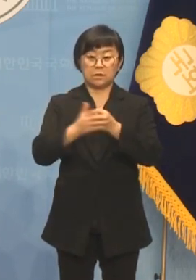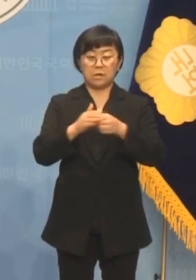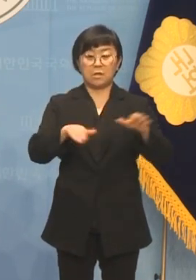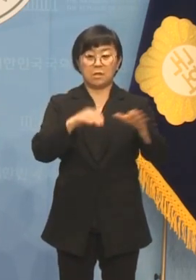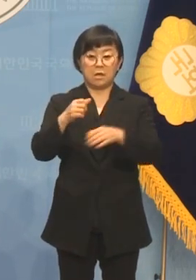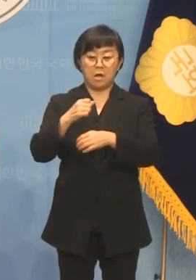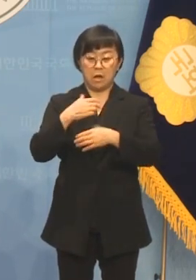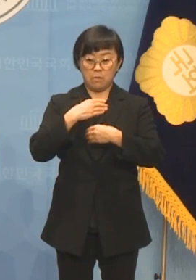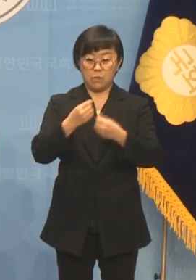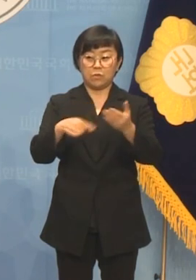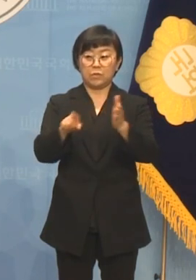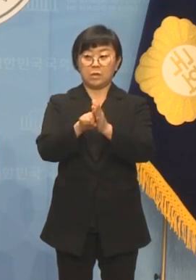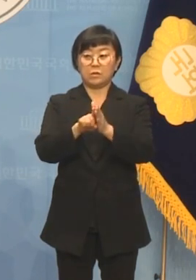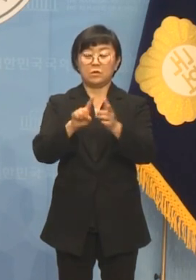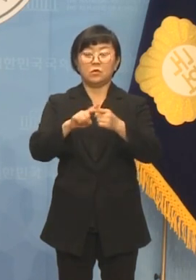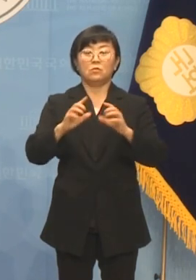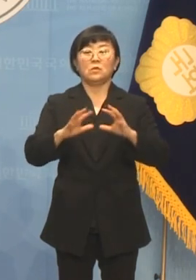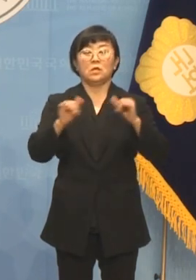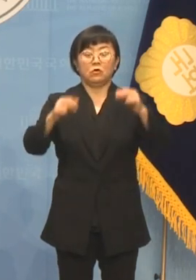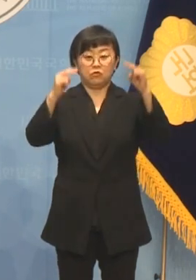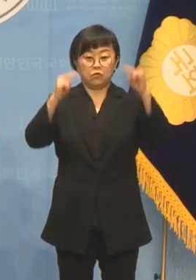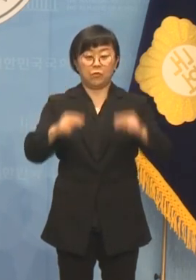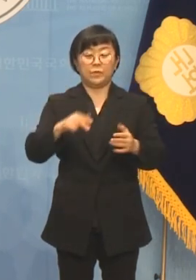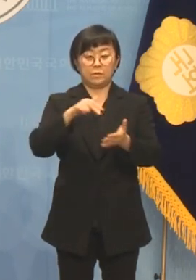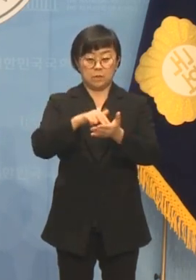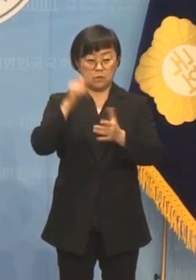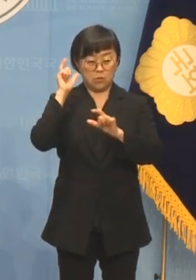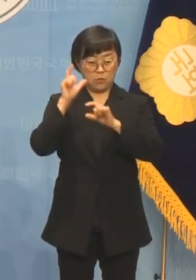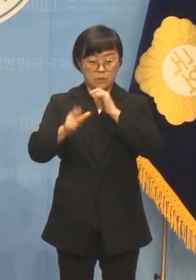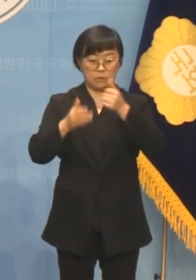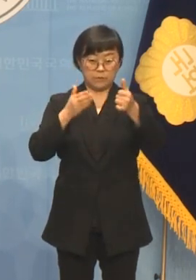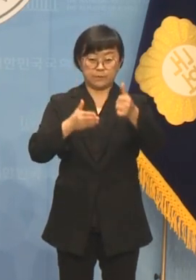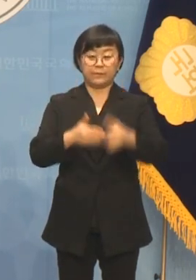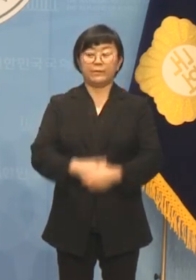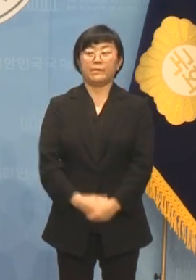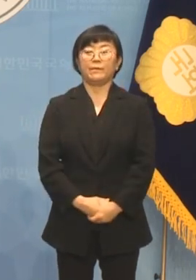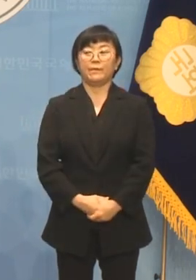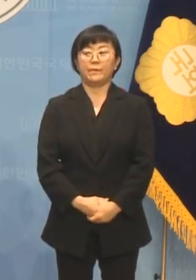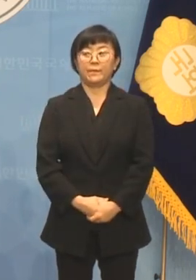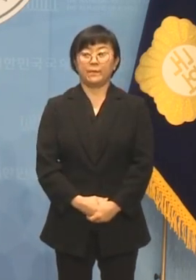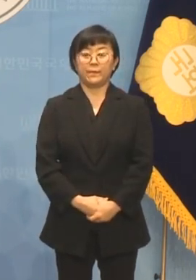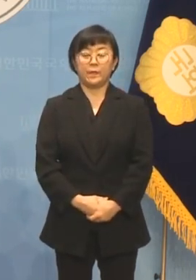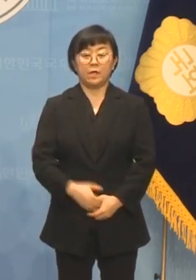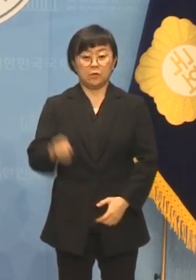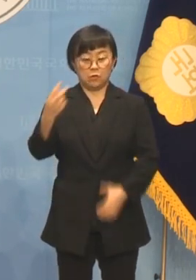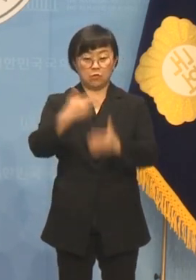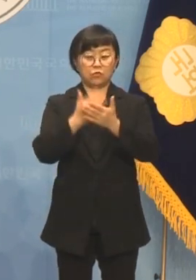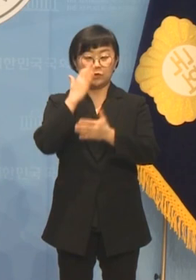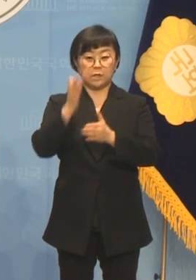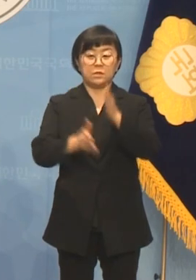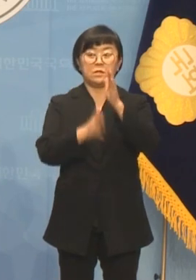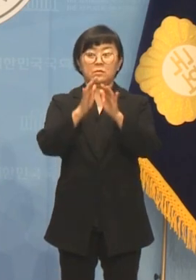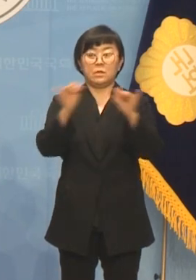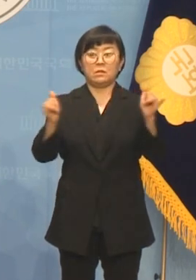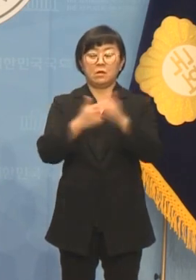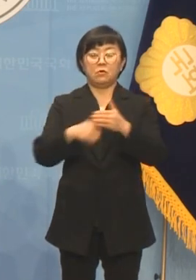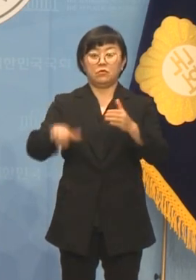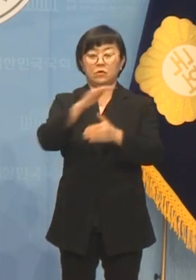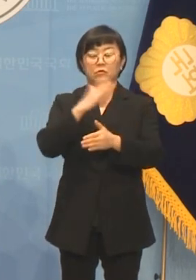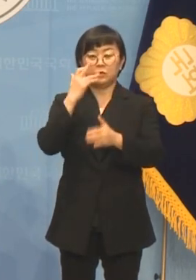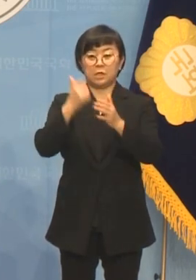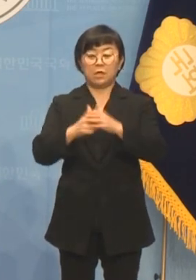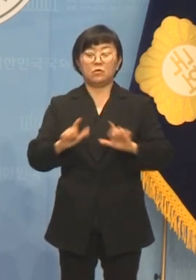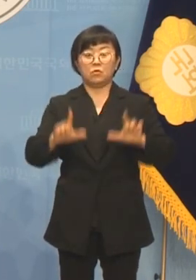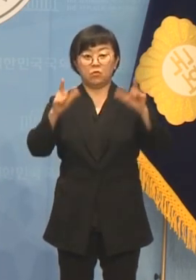위한 것인지 국민의 눈높이로 고심하여 주시기를 바랍니다. 또한 울산 시민과 우리 울산